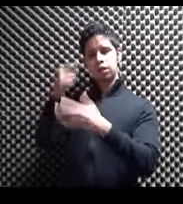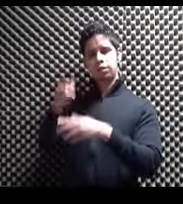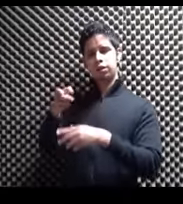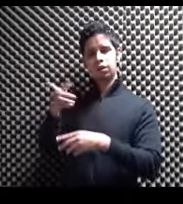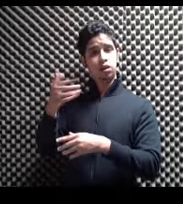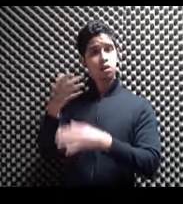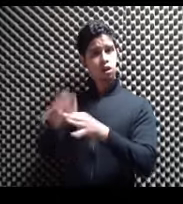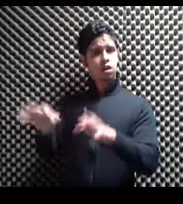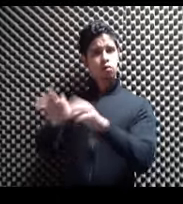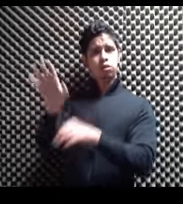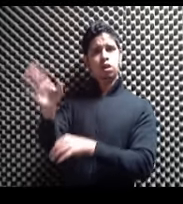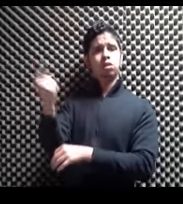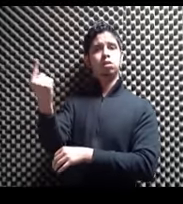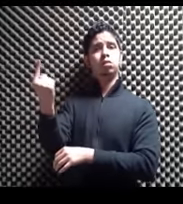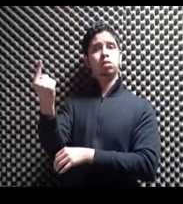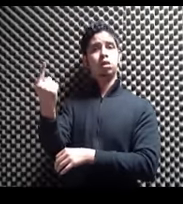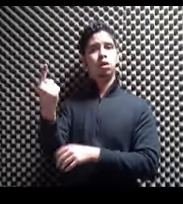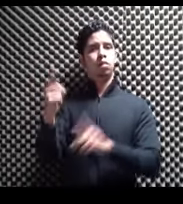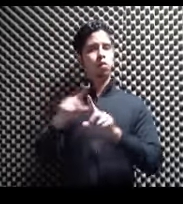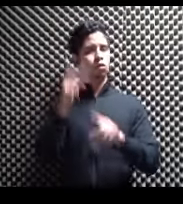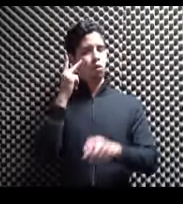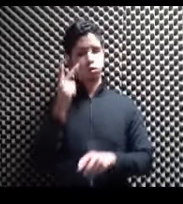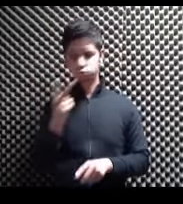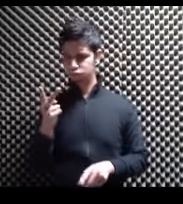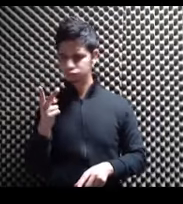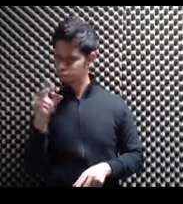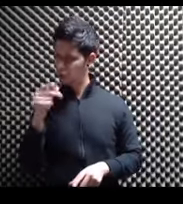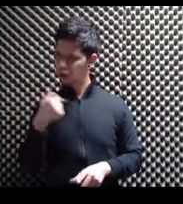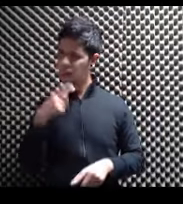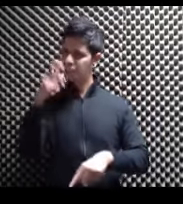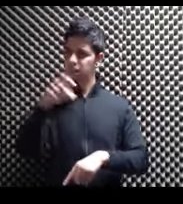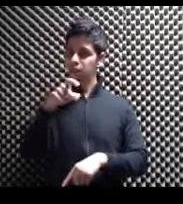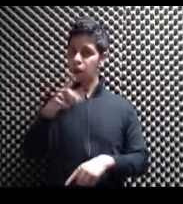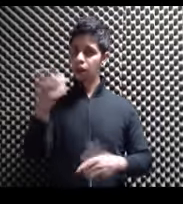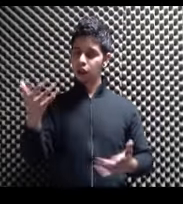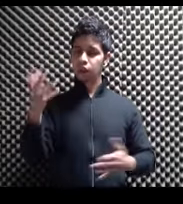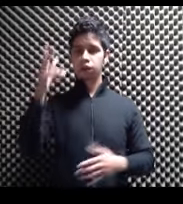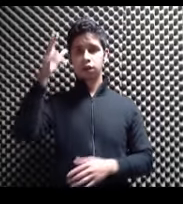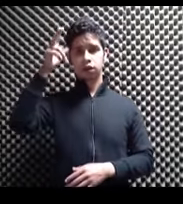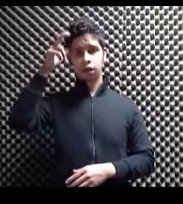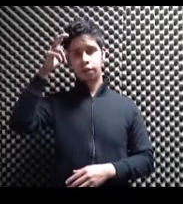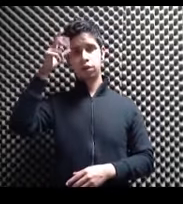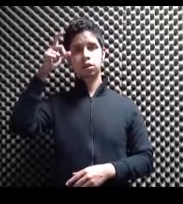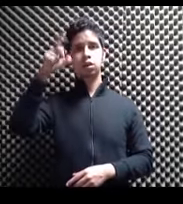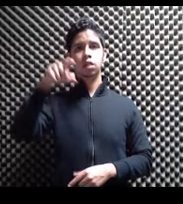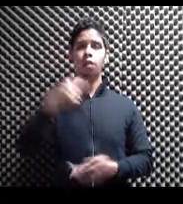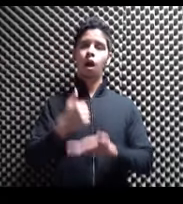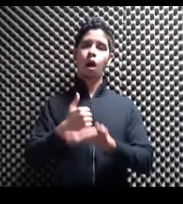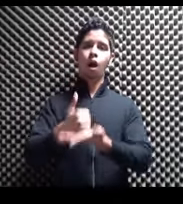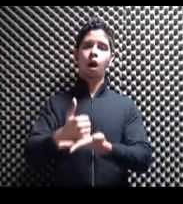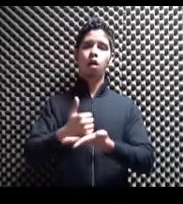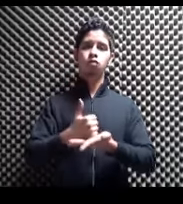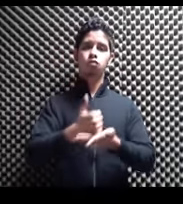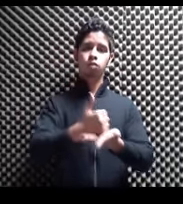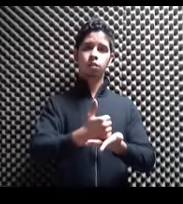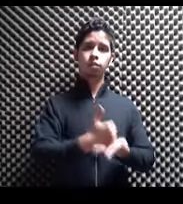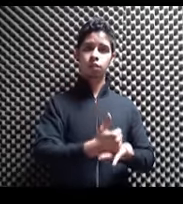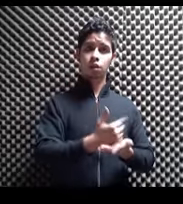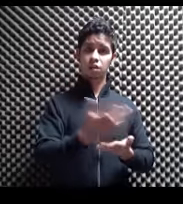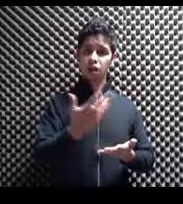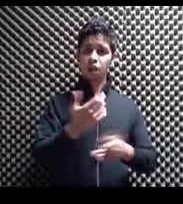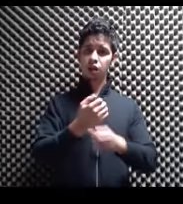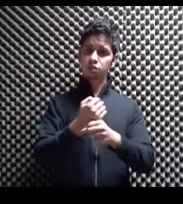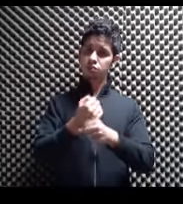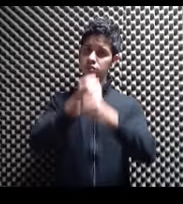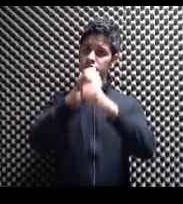necesidad en Puerto Rico de que habían caballos que necesitaban ayuda de ser rescatados y rehabilitados.